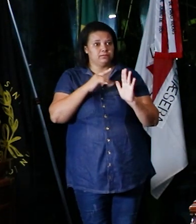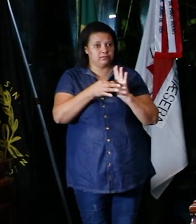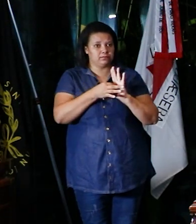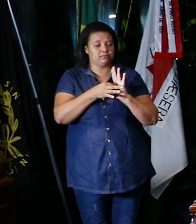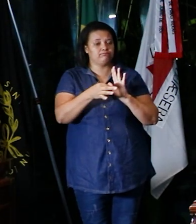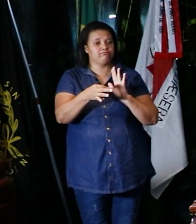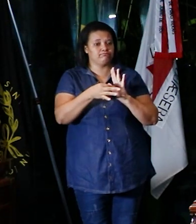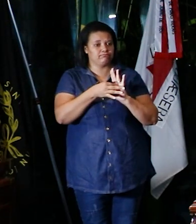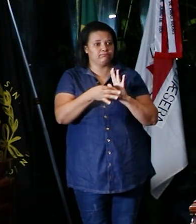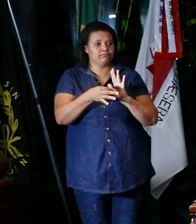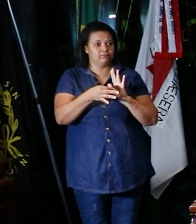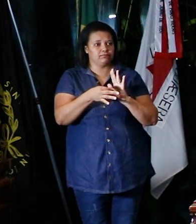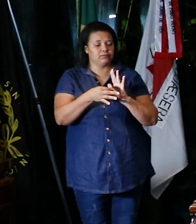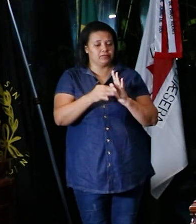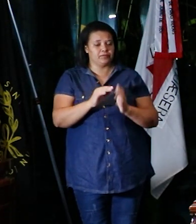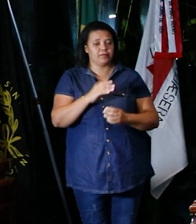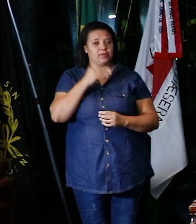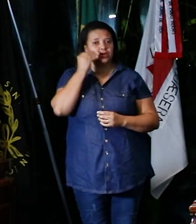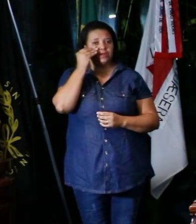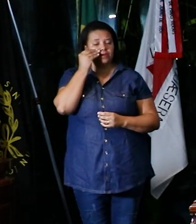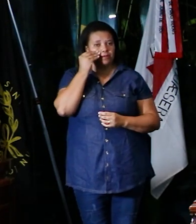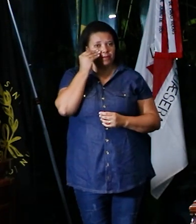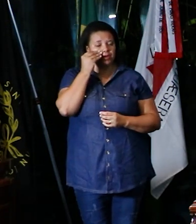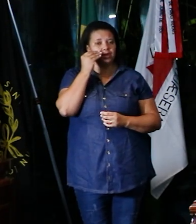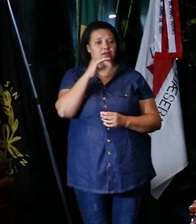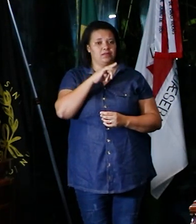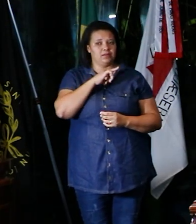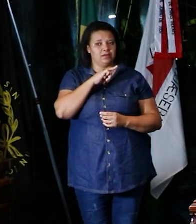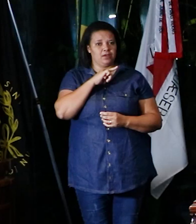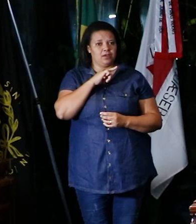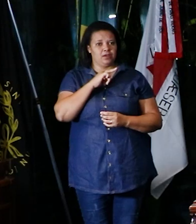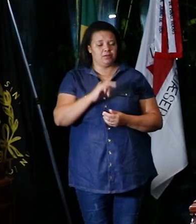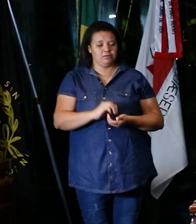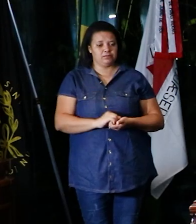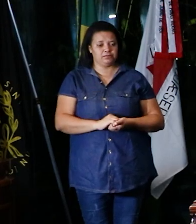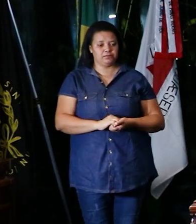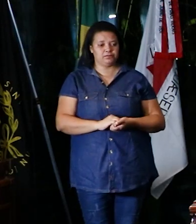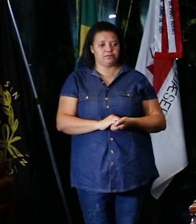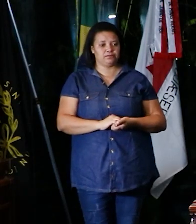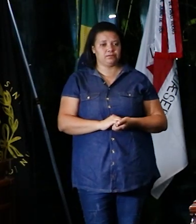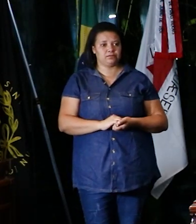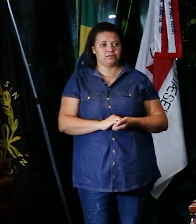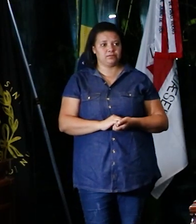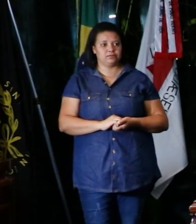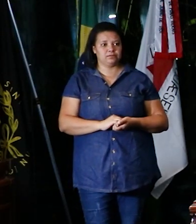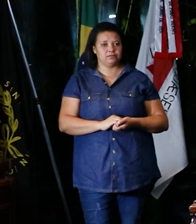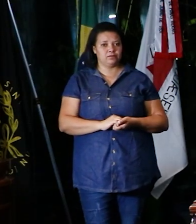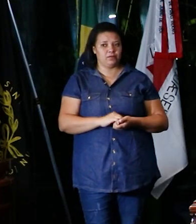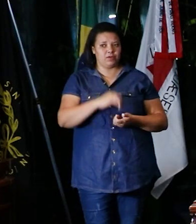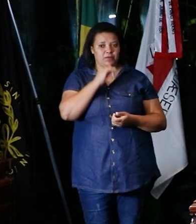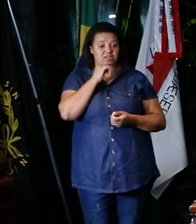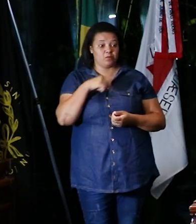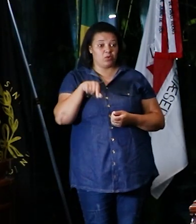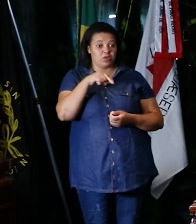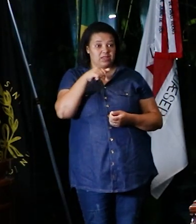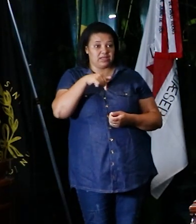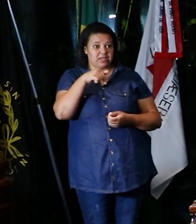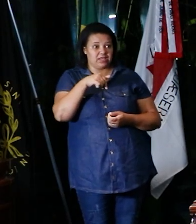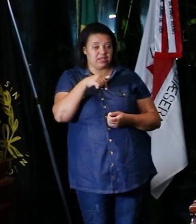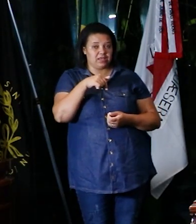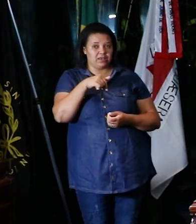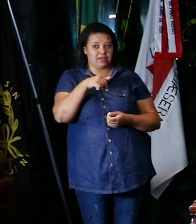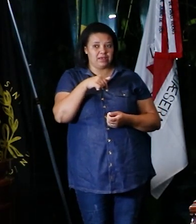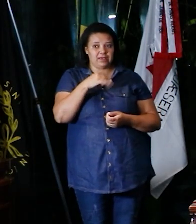e tinha uma larga experiência disso. E eu, pessoalmente, só aqui entre nós, que ninguém nos